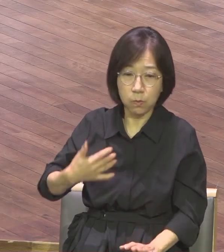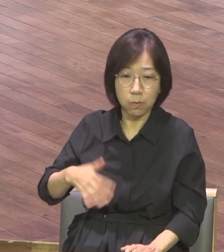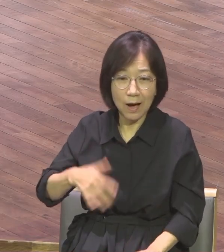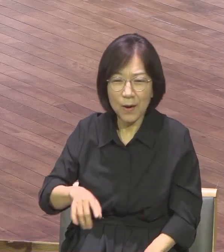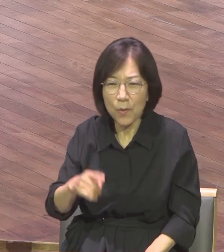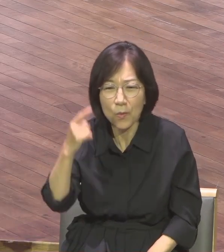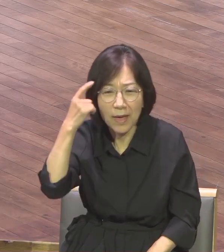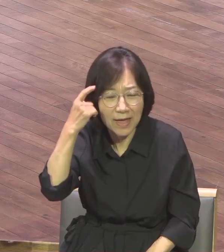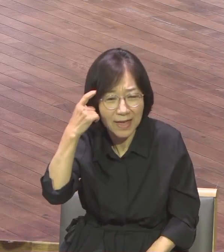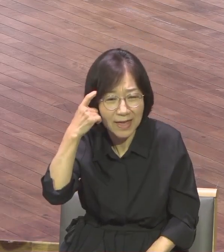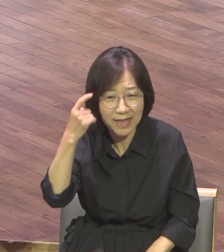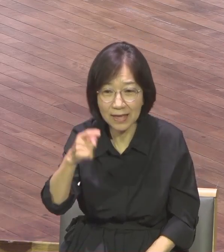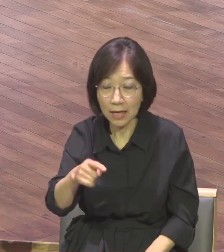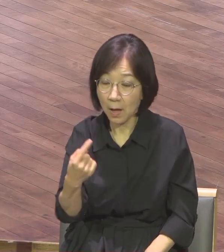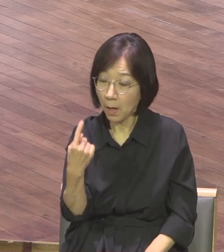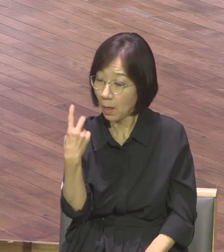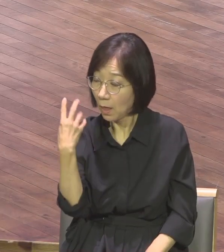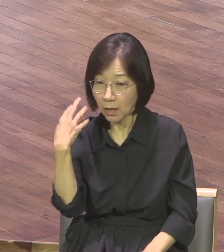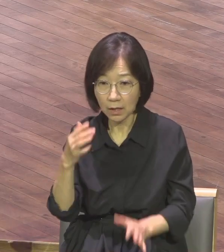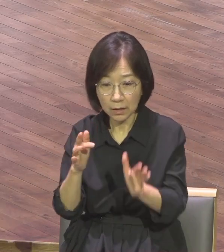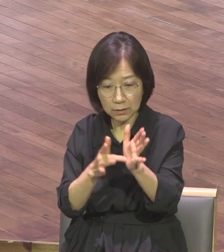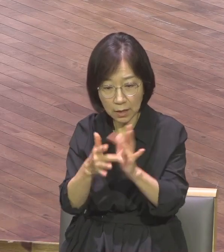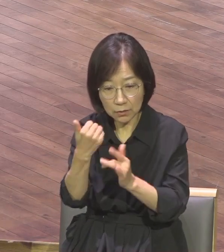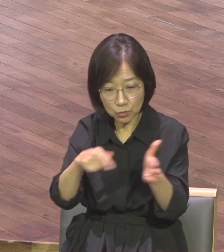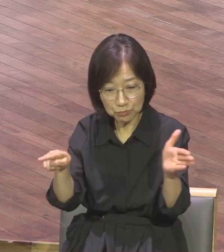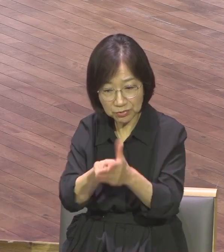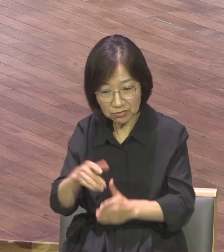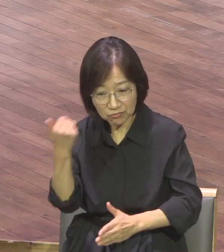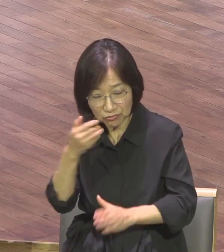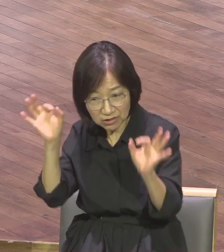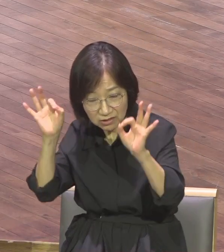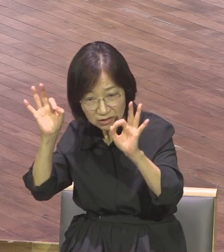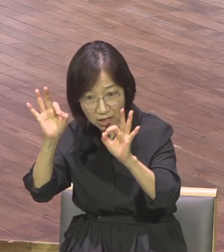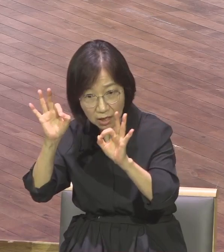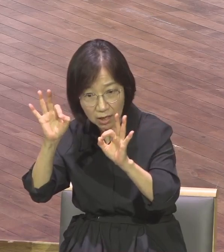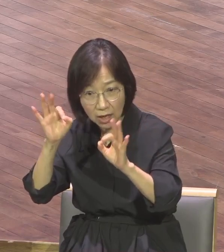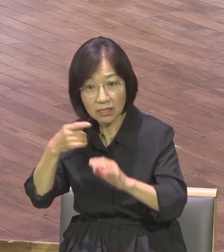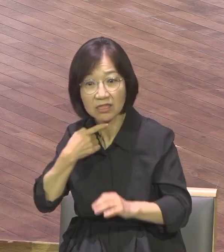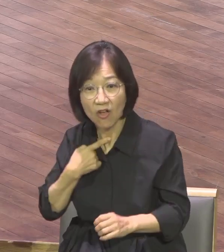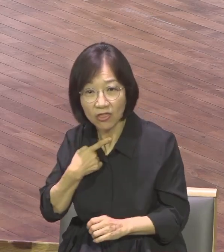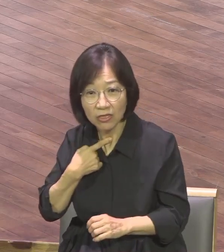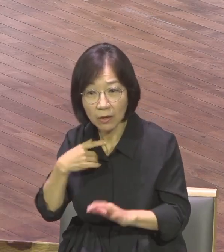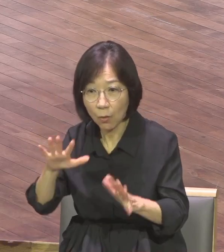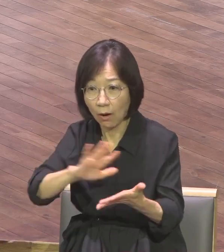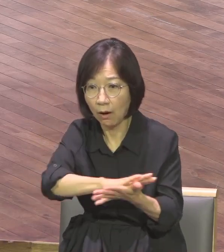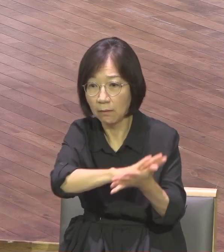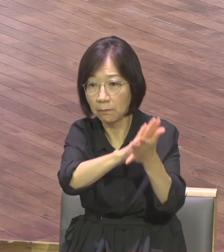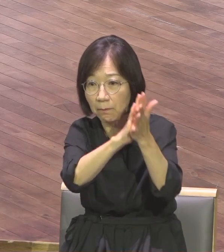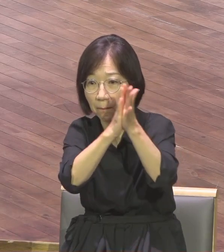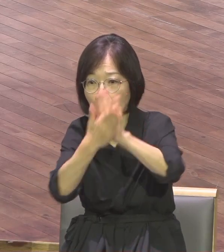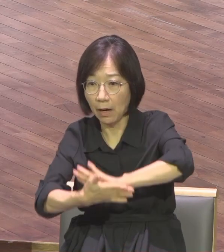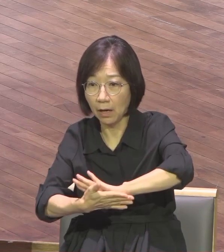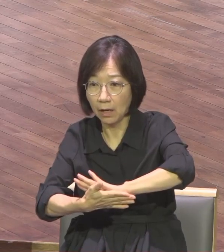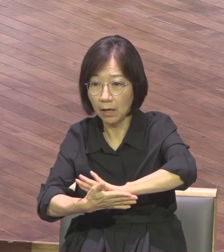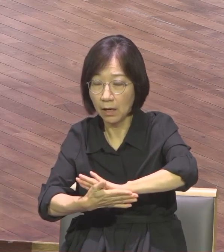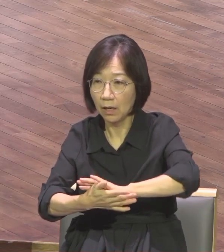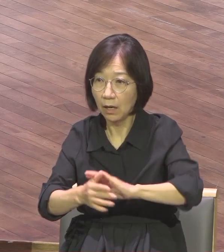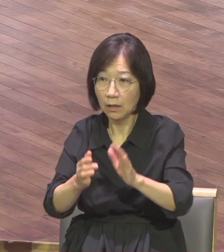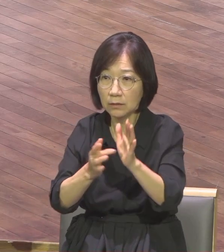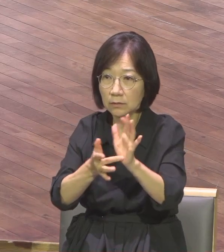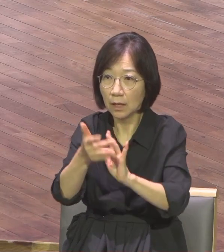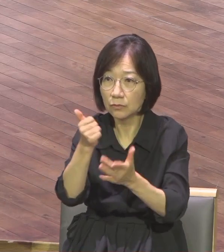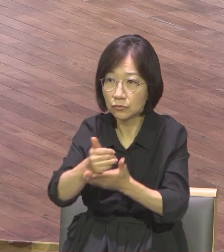아니, 예수 믿는 사람을 체포하러 온 사람이 어떻게 180도 변해서